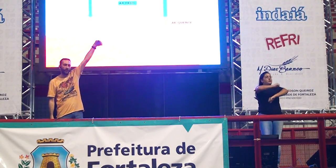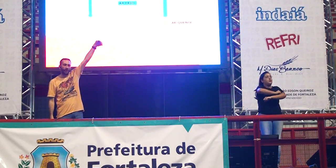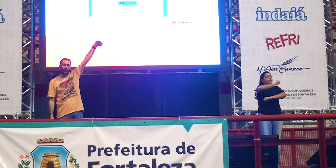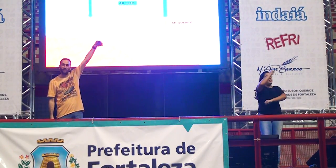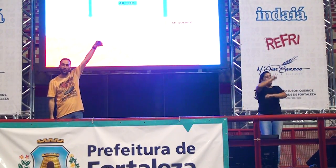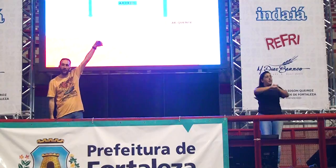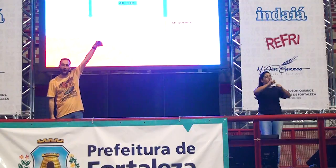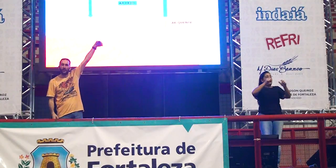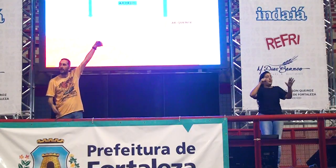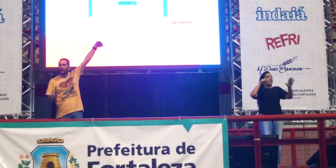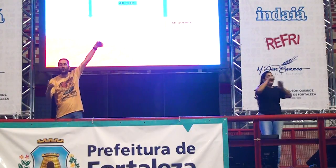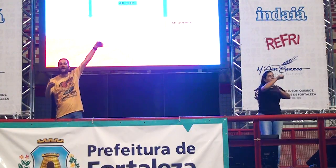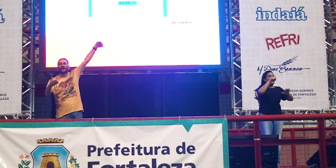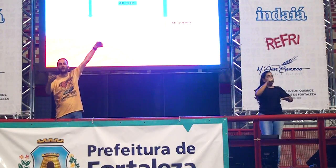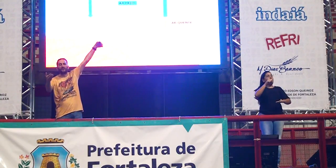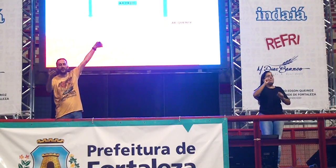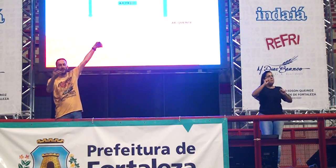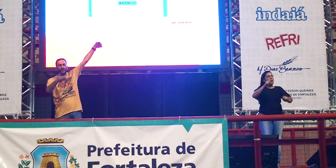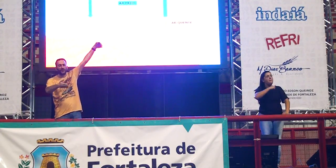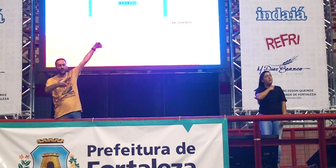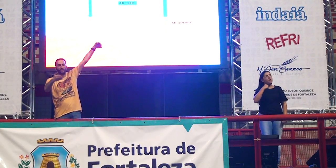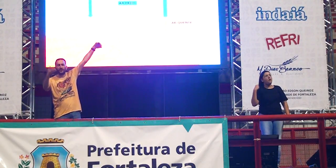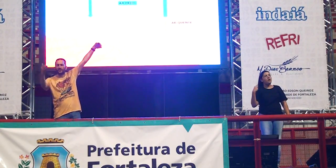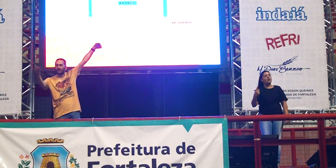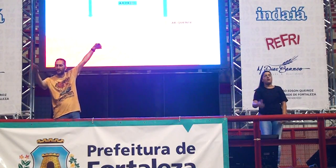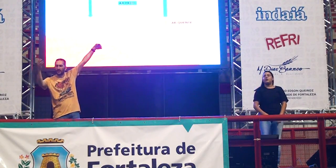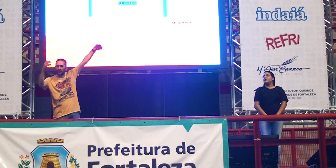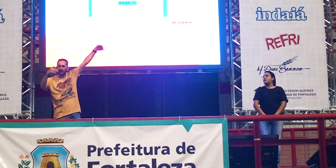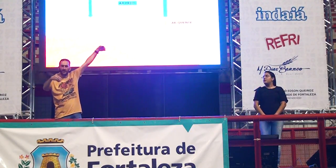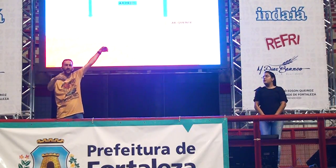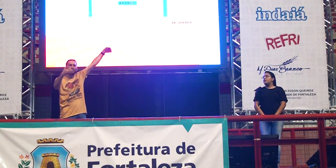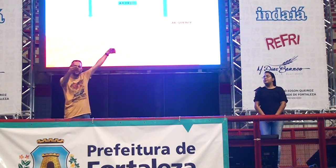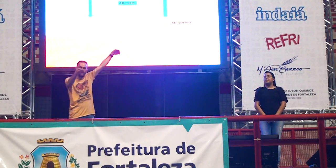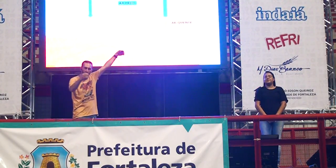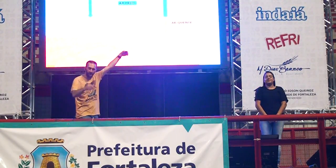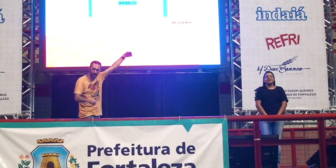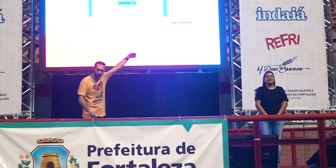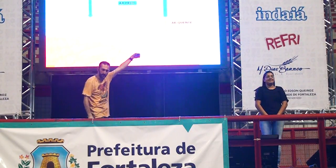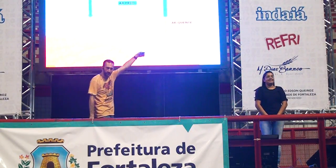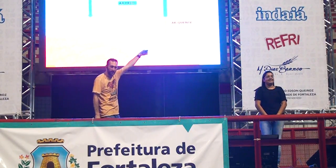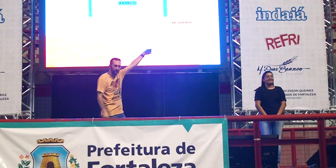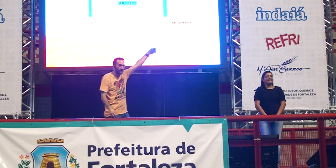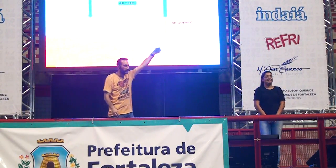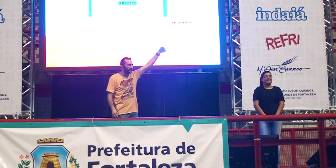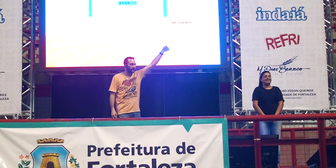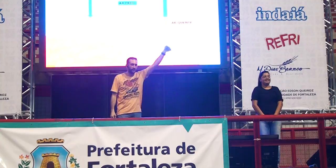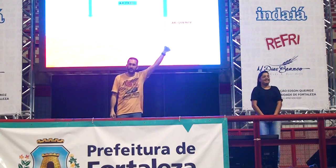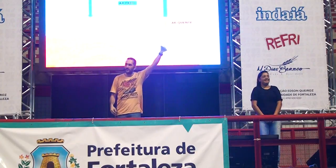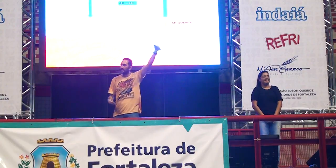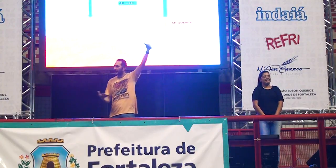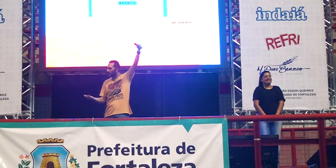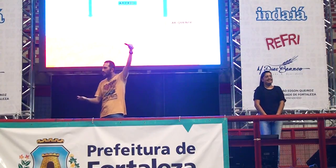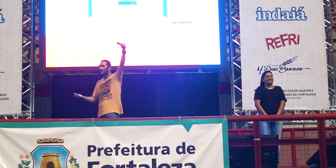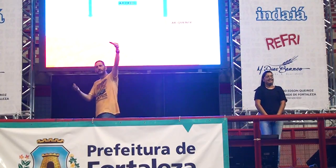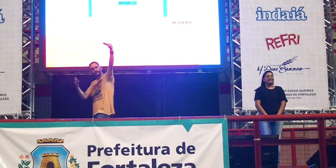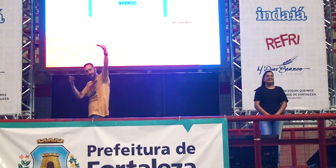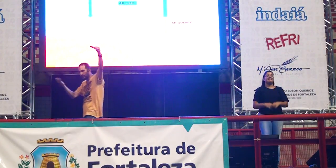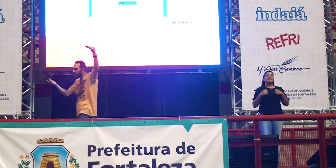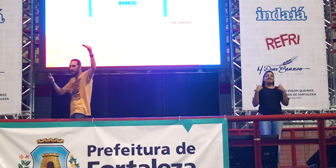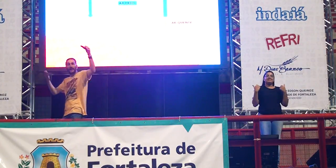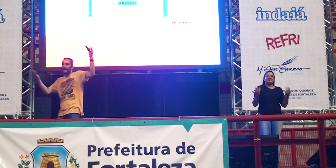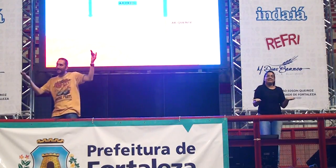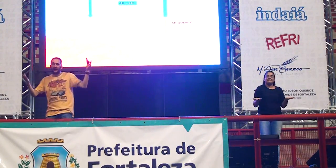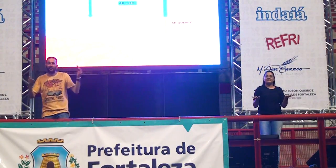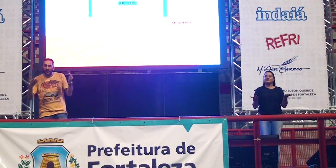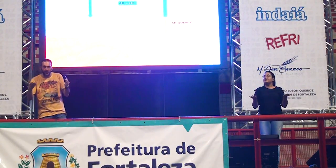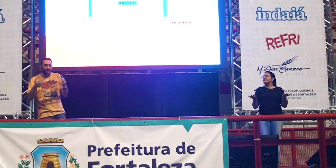Professor, mas se eu quebrar eu posso morrer. O que é tua vida diante do conhecimento da grandeza científica? certo?